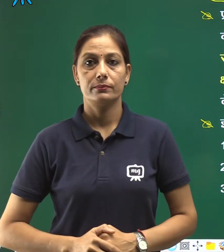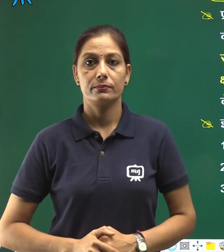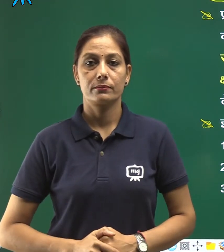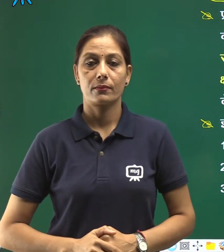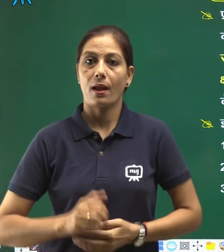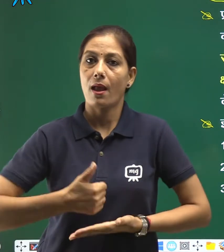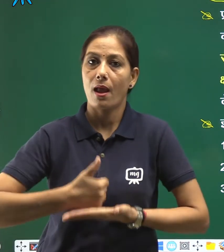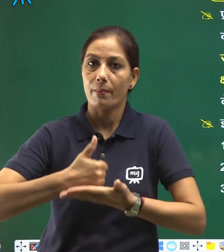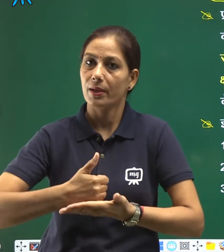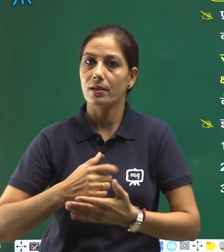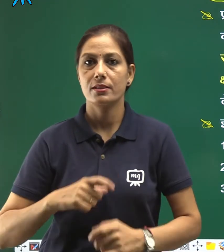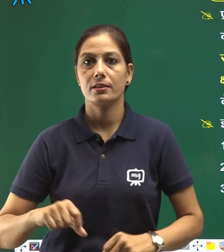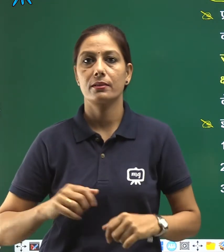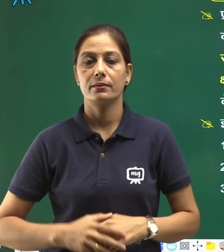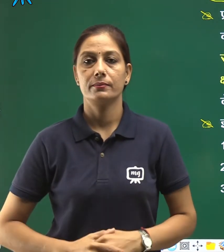योगदान देना चाहिए।